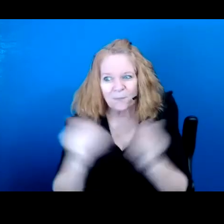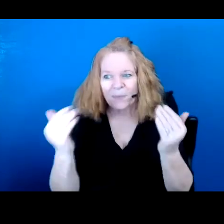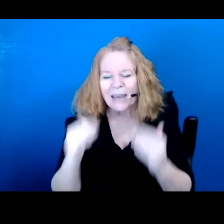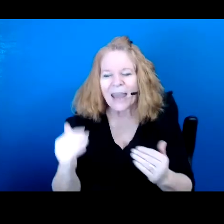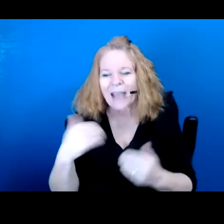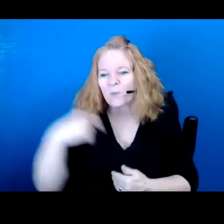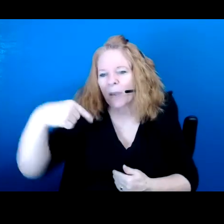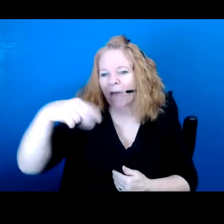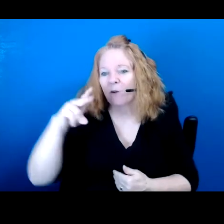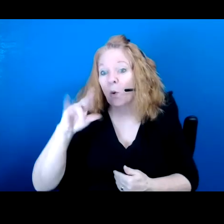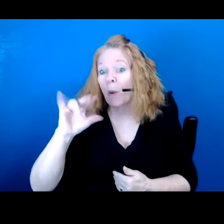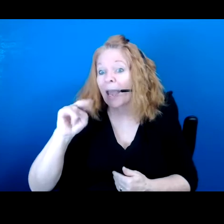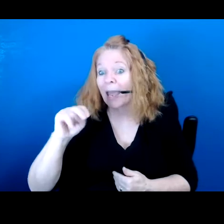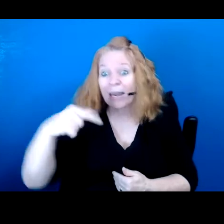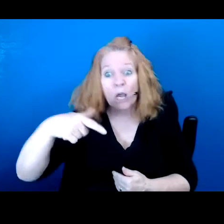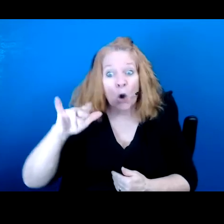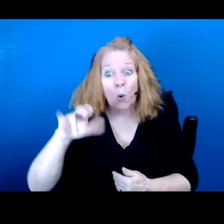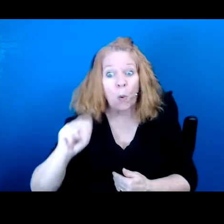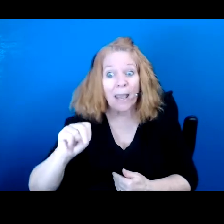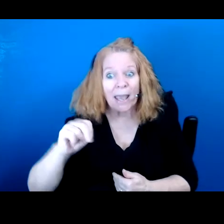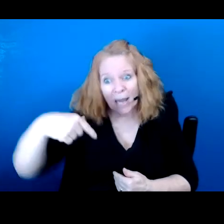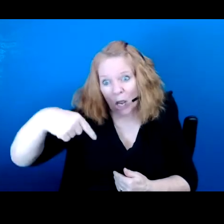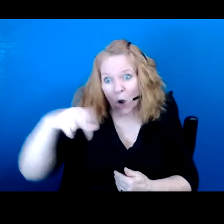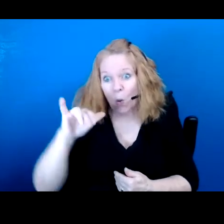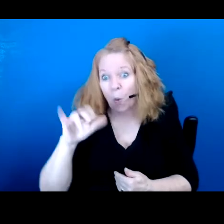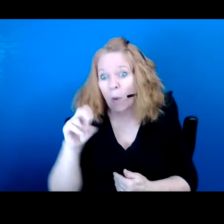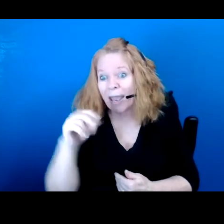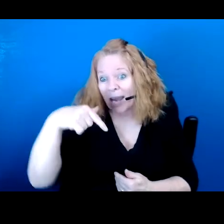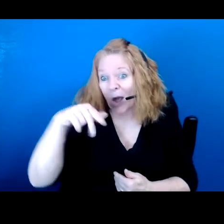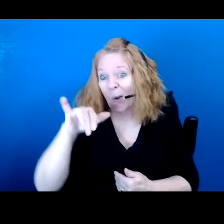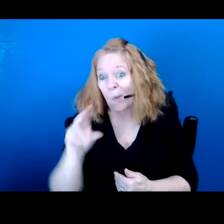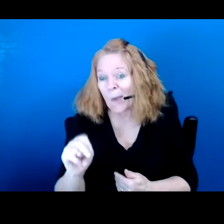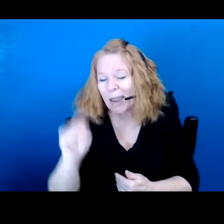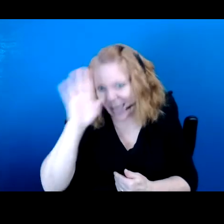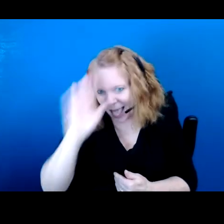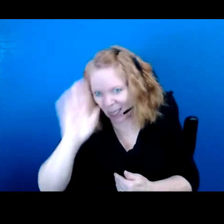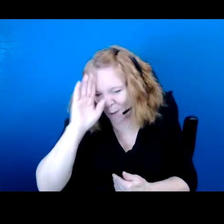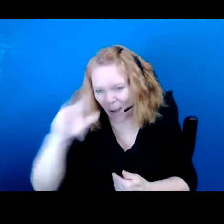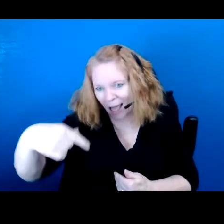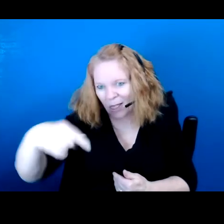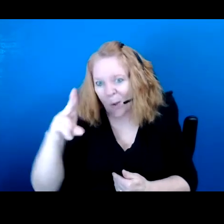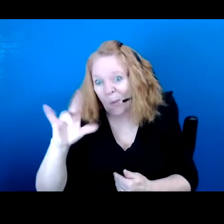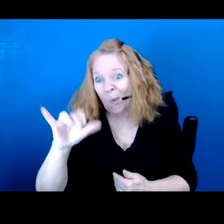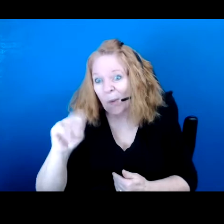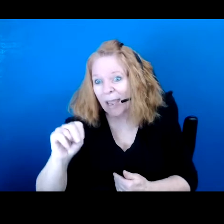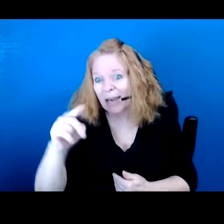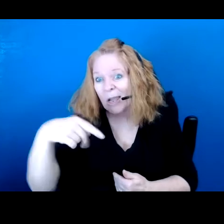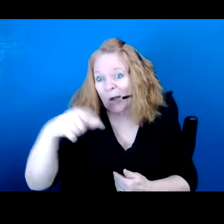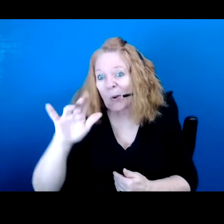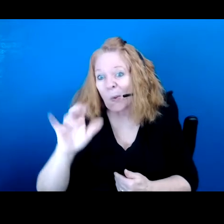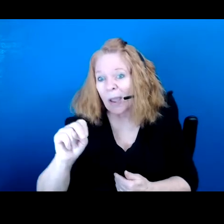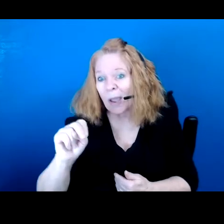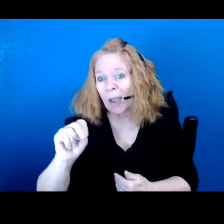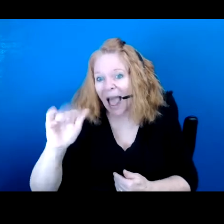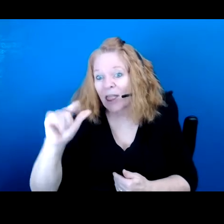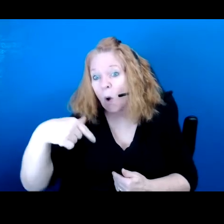nosotros y el próximo lo que tenemos es queen buen buen buen buen saludo hola hola hola hola